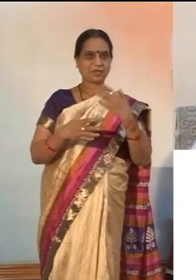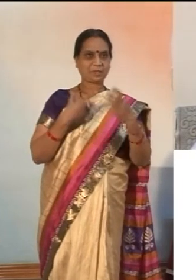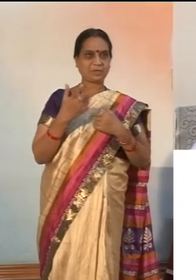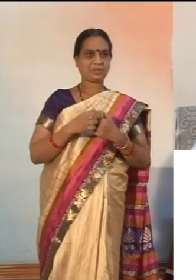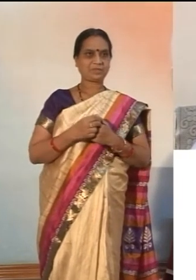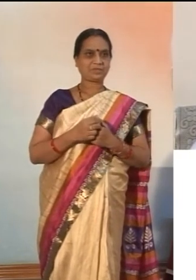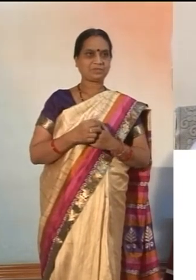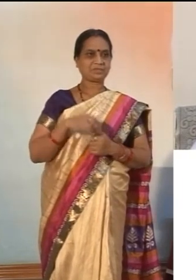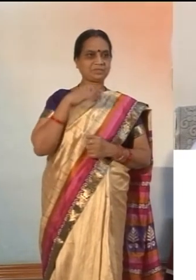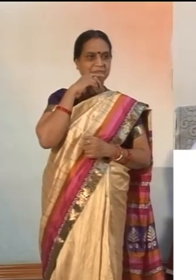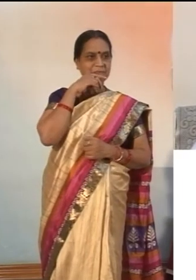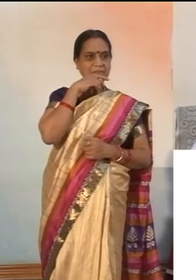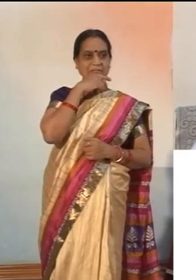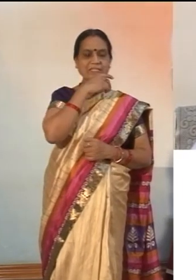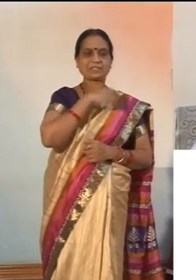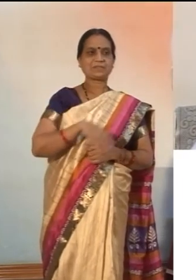गॉड इज काइंडली लाइट।